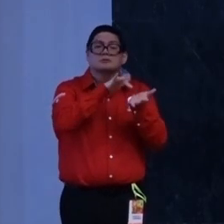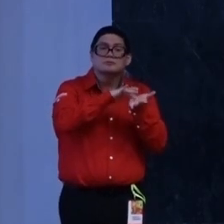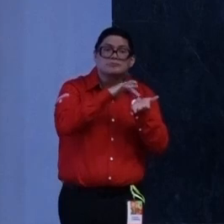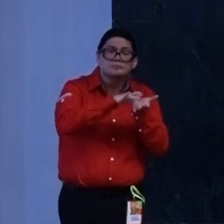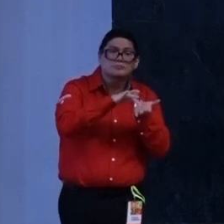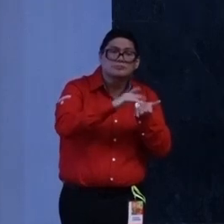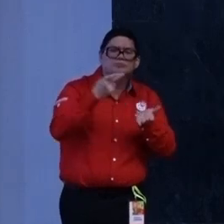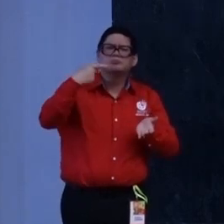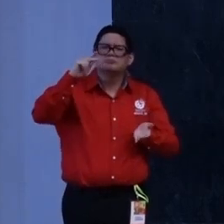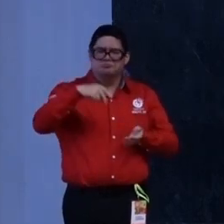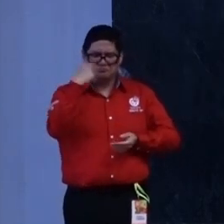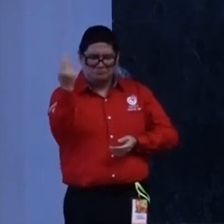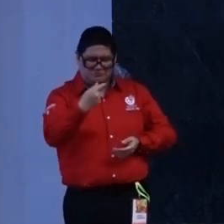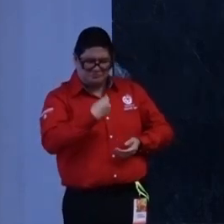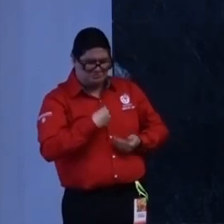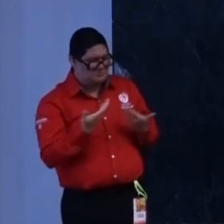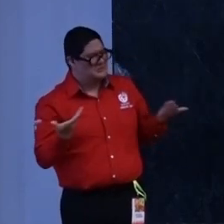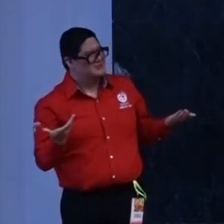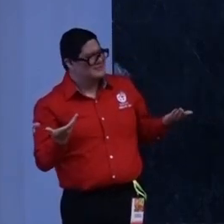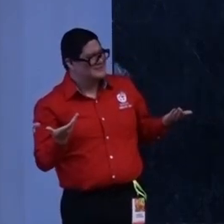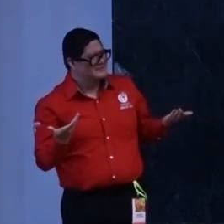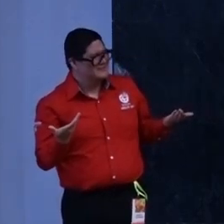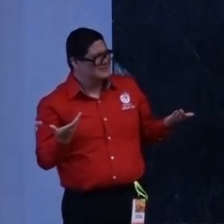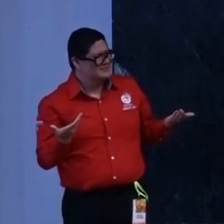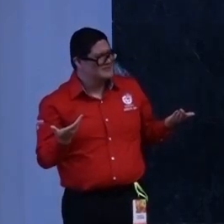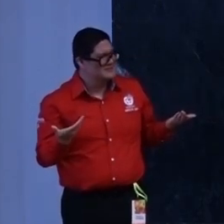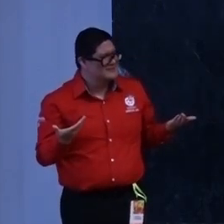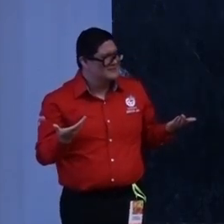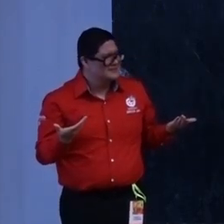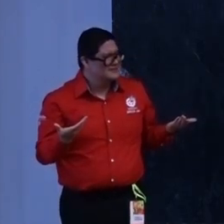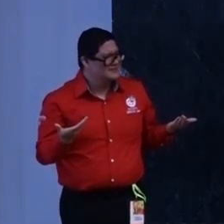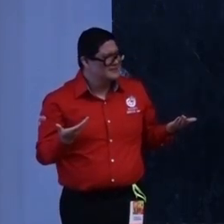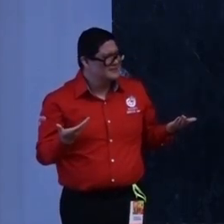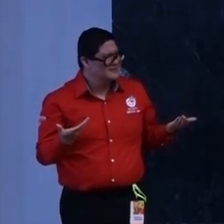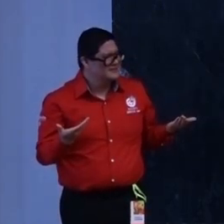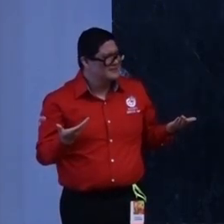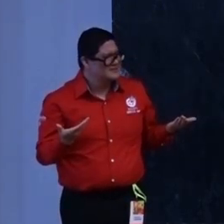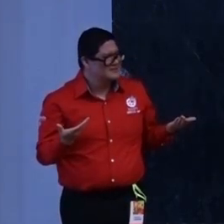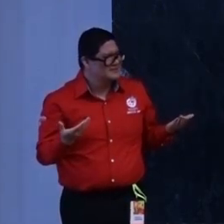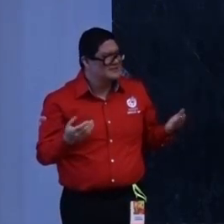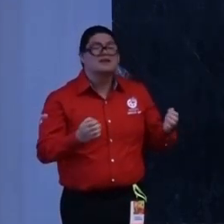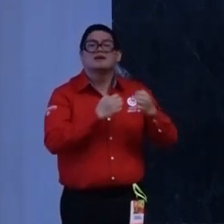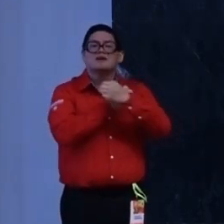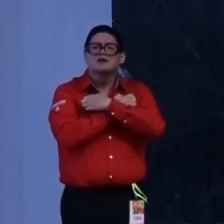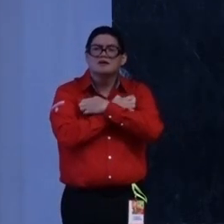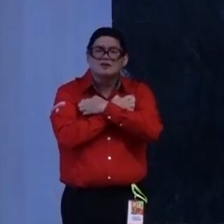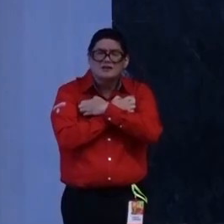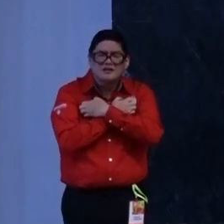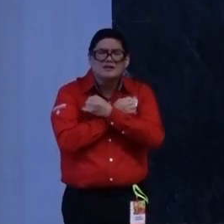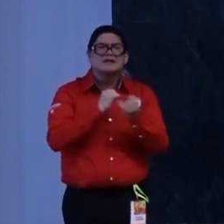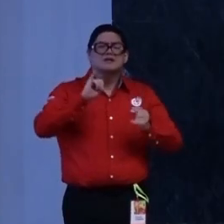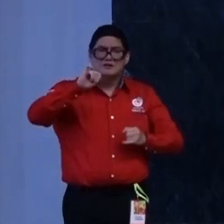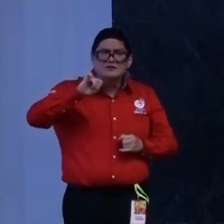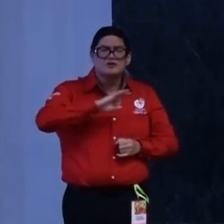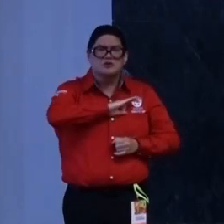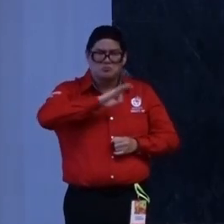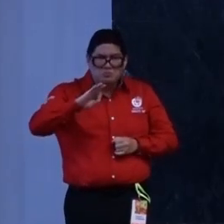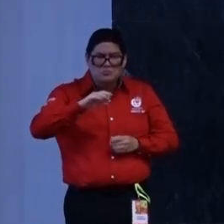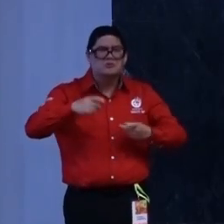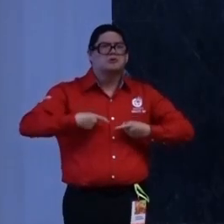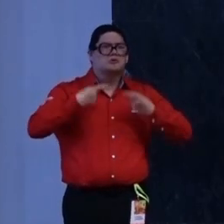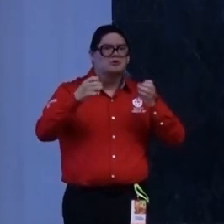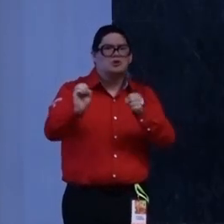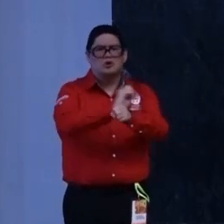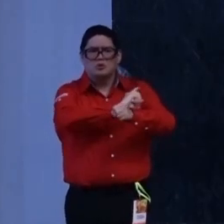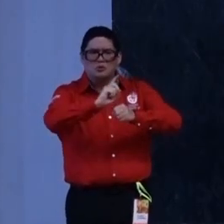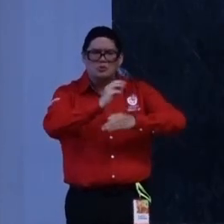me pregunto yo, ¿será que las escuelas no tienen posibilidad para todos?